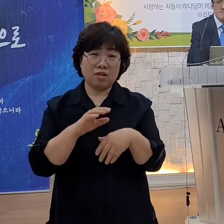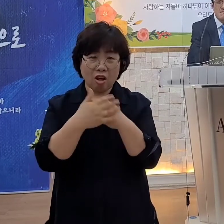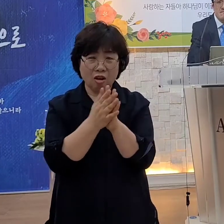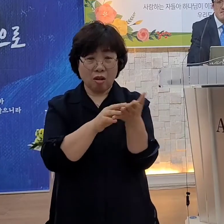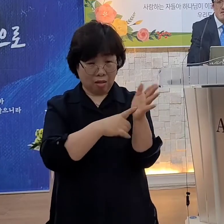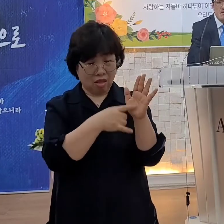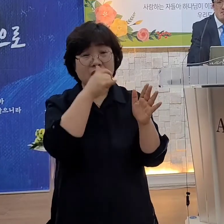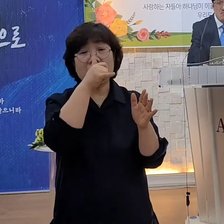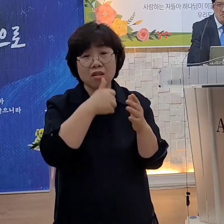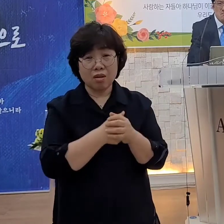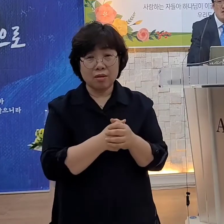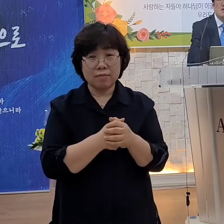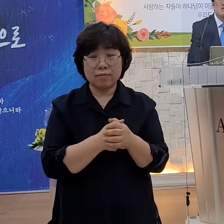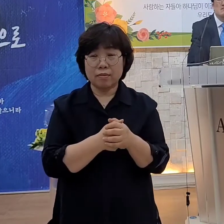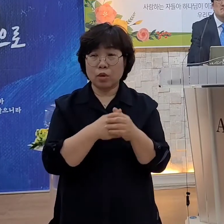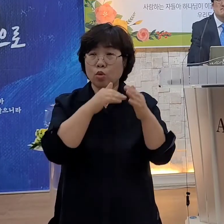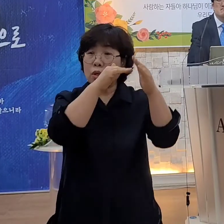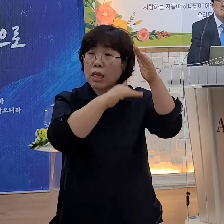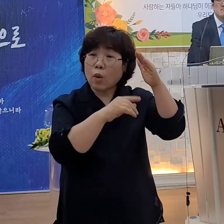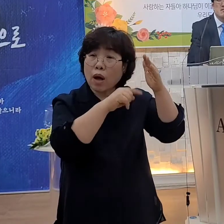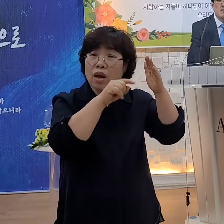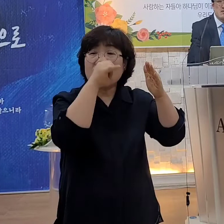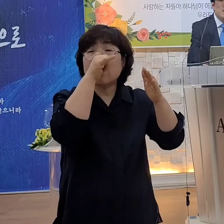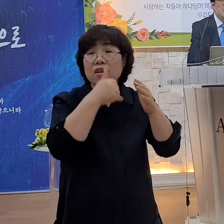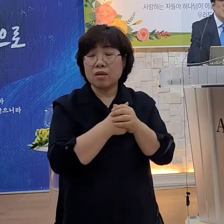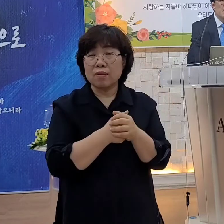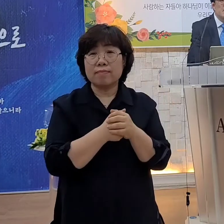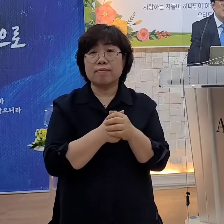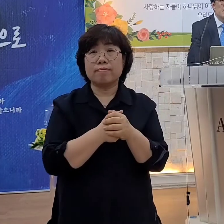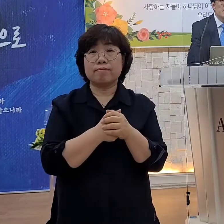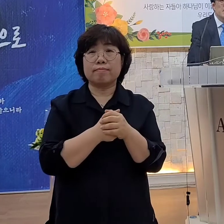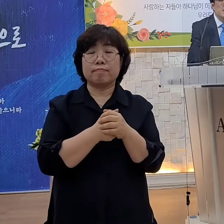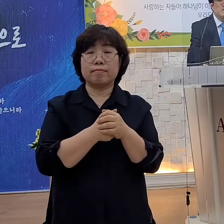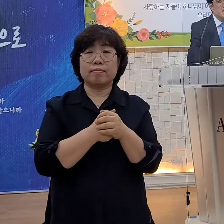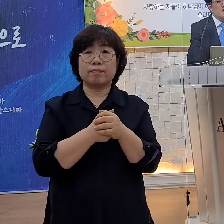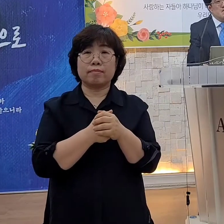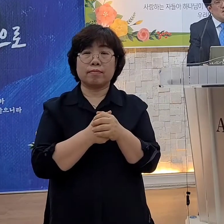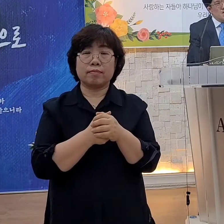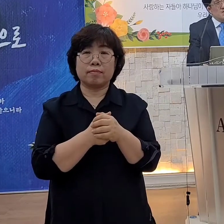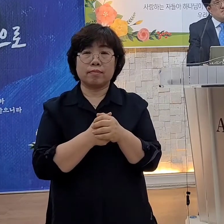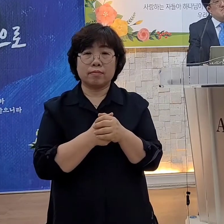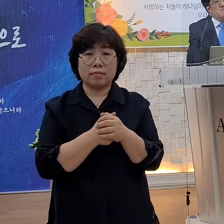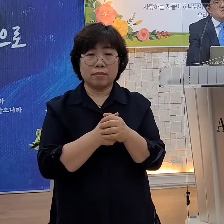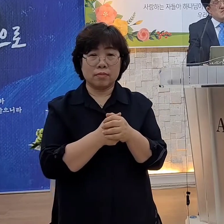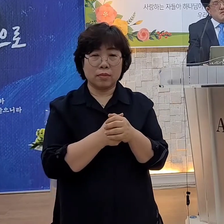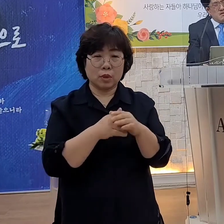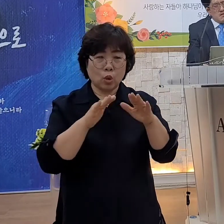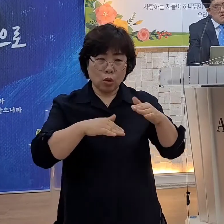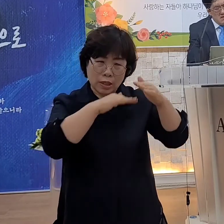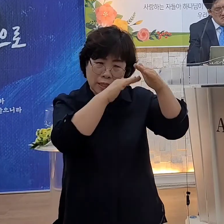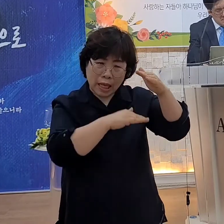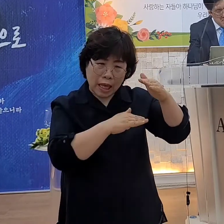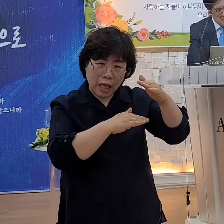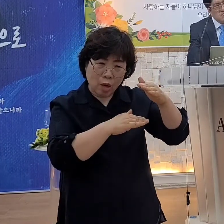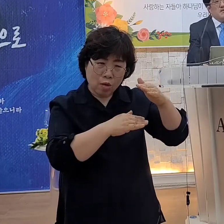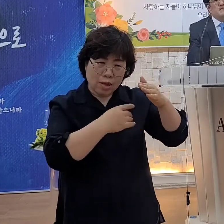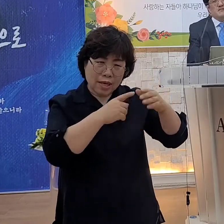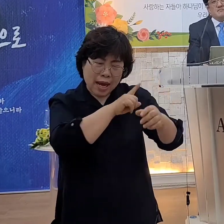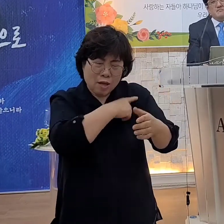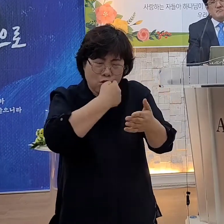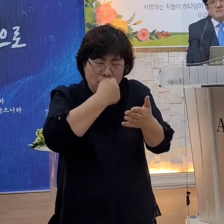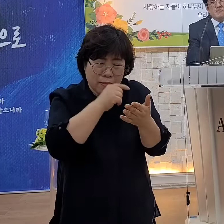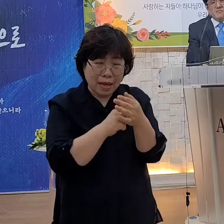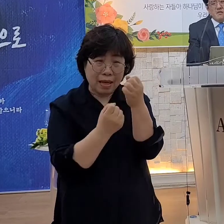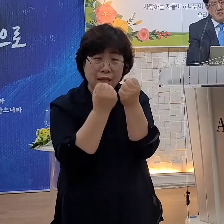있습니다. 오늘 본문 안에 있어요. 이 얘기. 제가 이 안에 있는 본문을 가장 쉽게 풀어낸